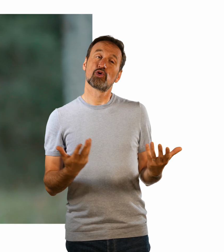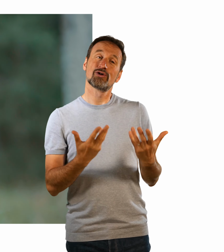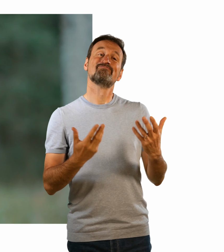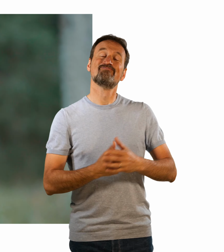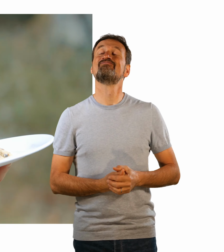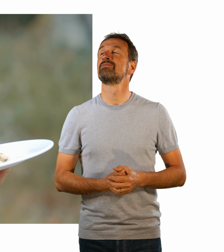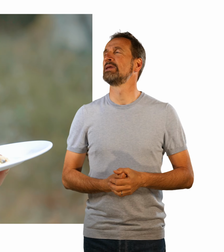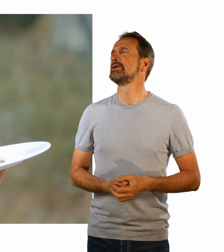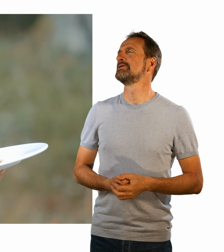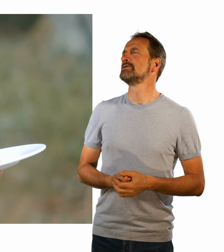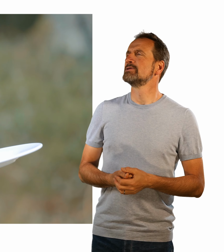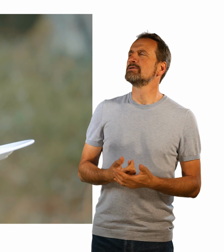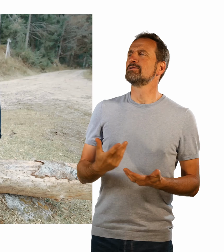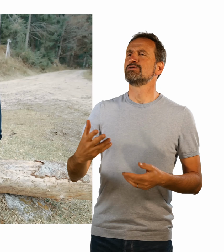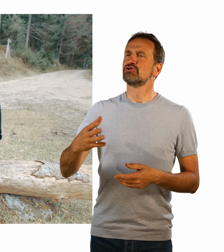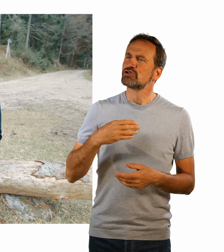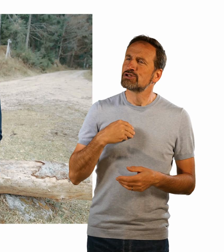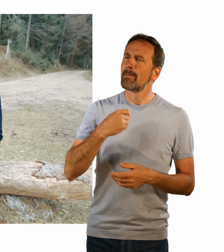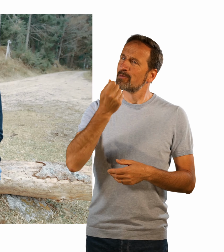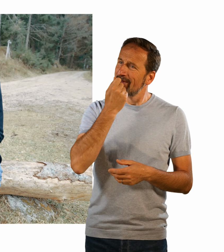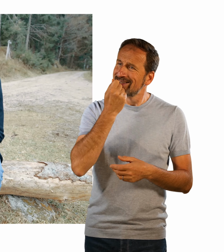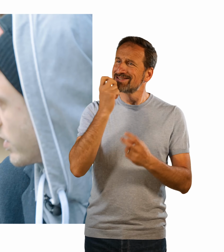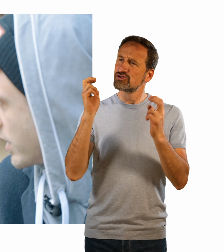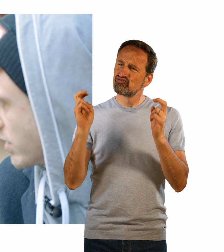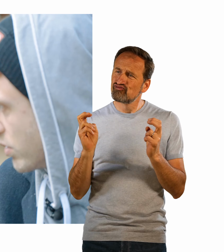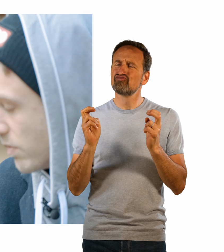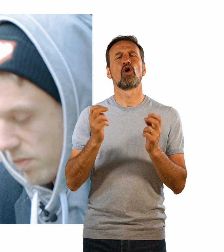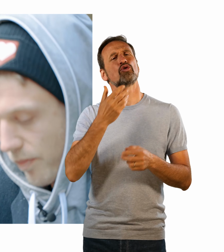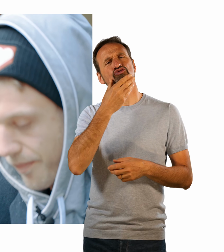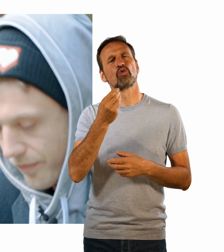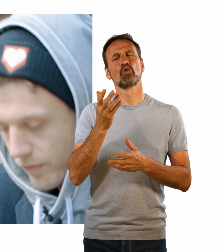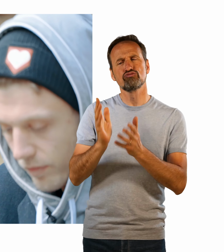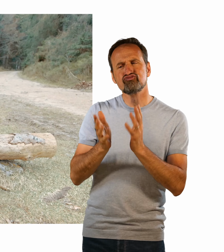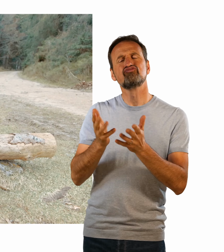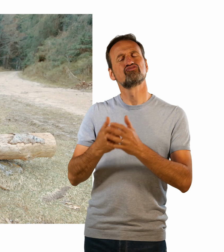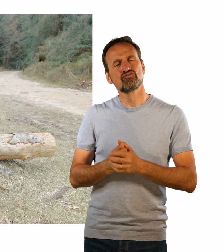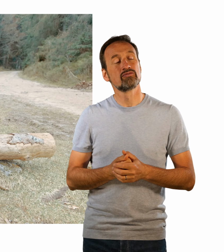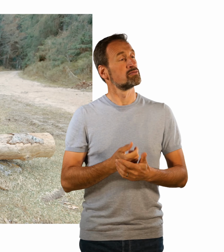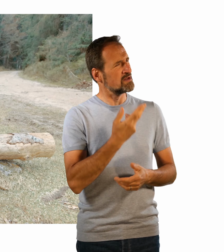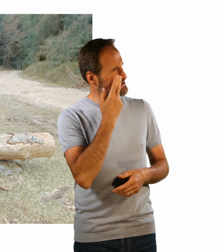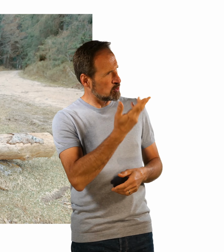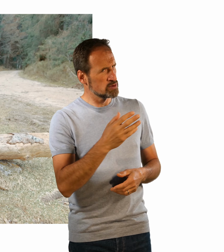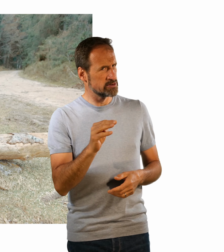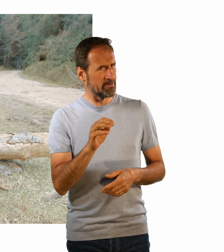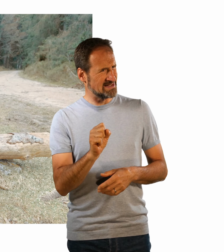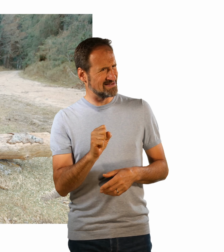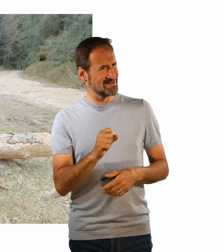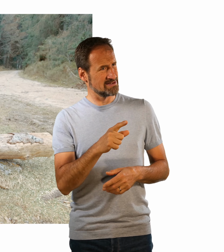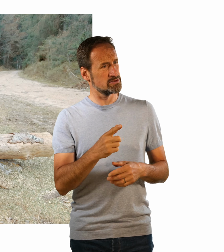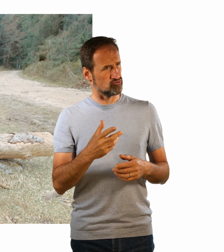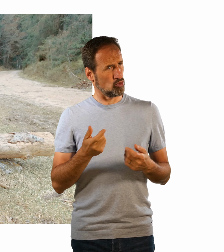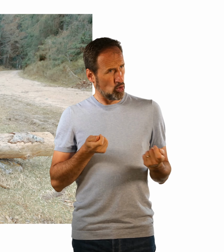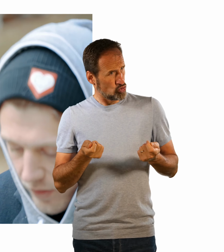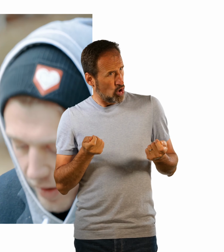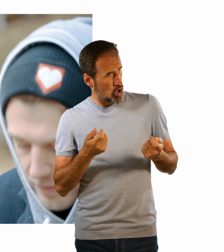Ja, in so einer Situation, wenn man dann gemeinsam sich Essen macht, dann kommt man auch schon in nette Gespräche. Wie ist das mit der NMS? Hat man sowas im Griff oder unter Kontrolle?